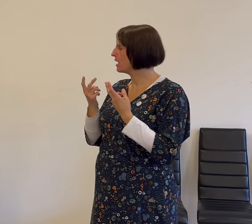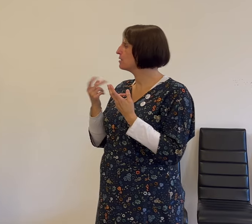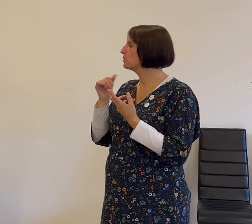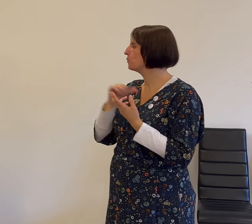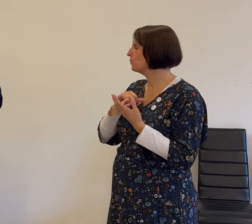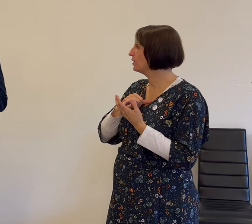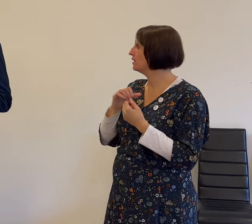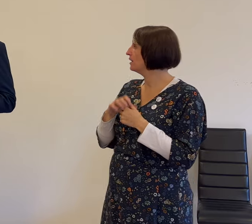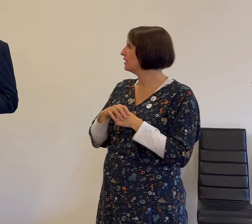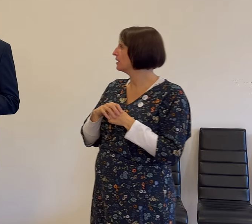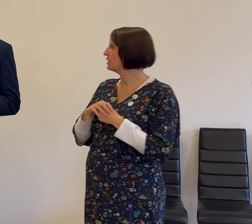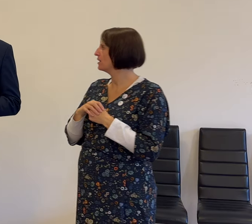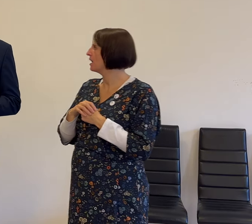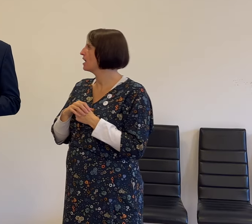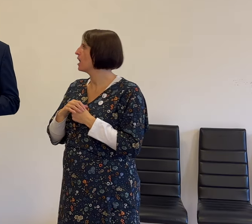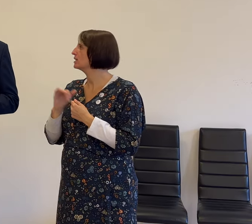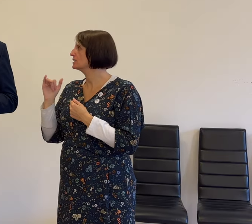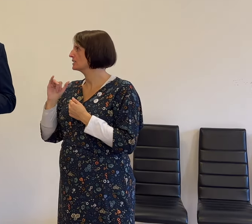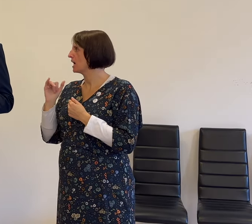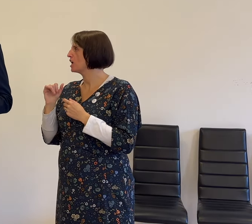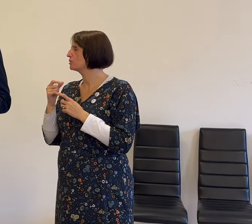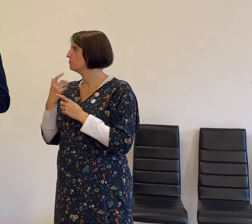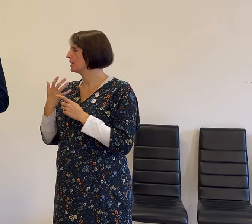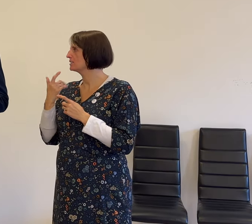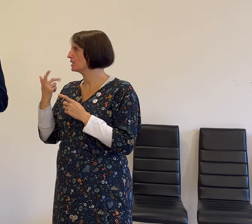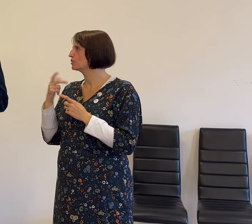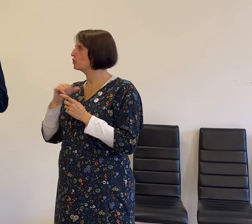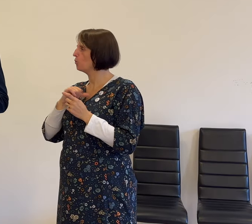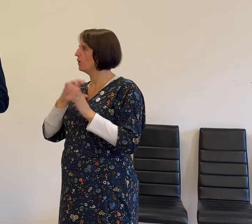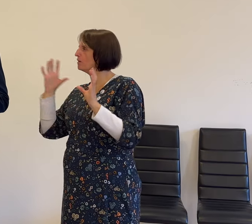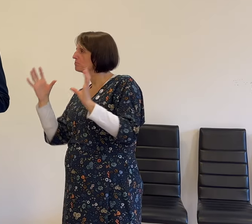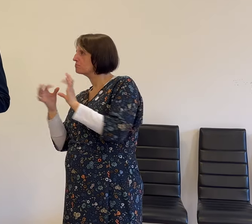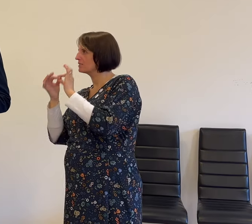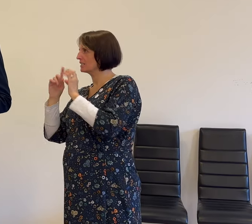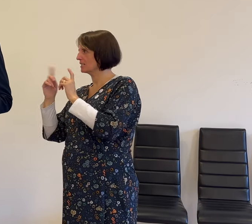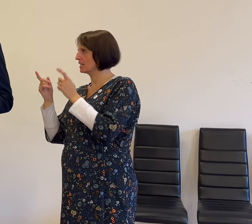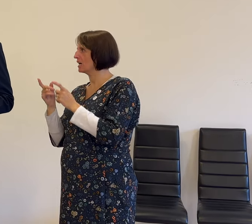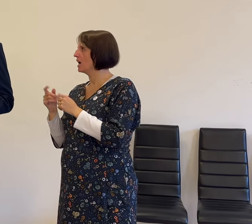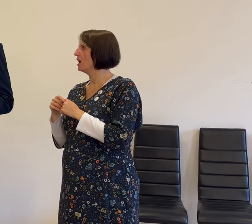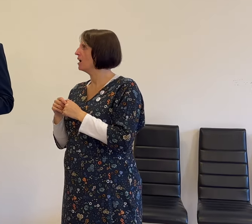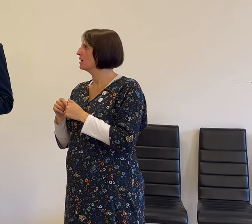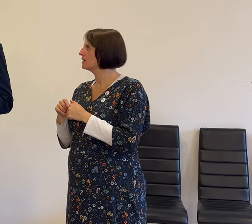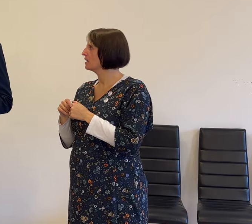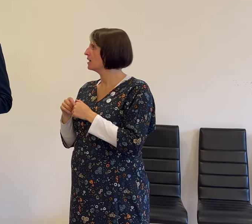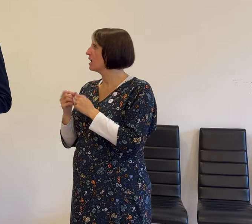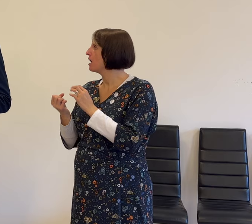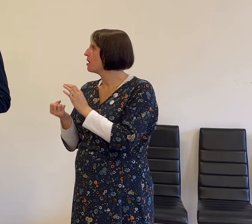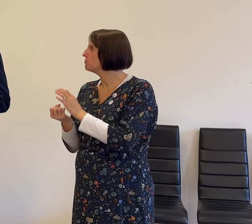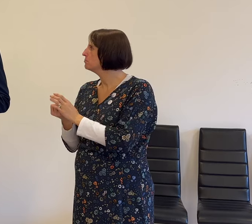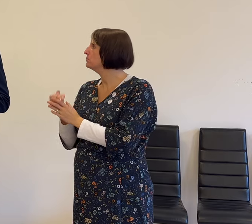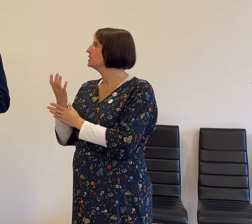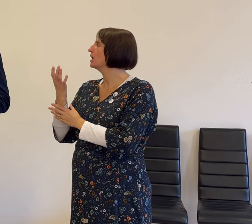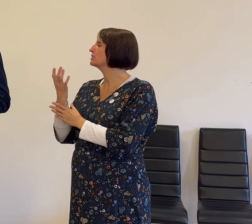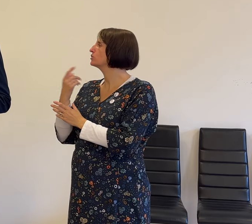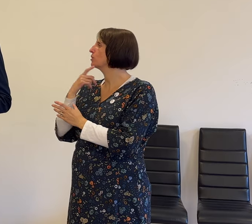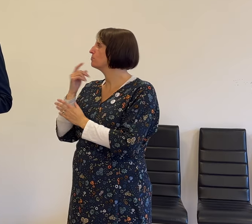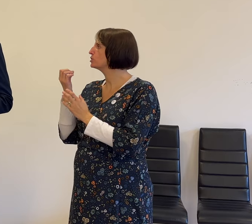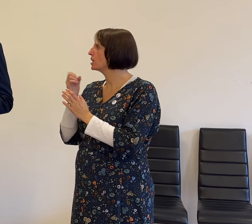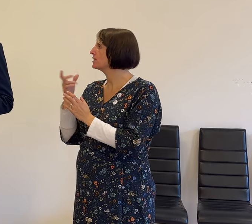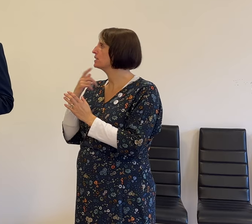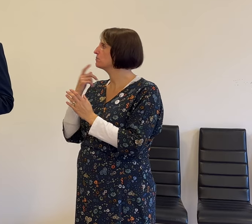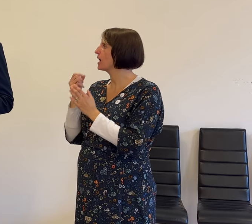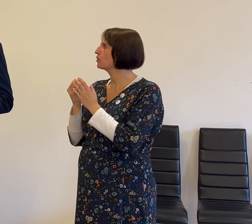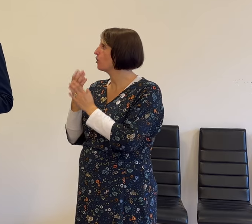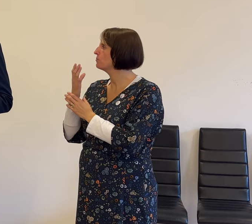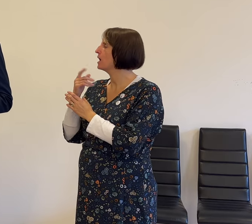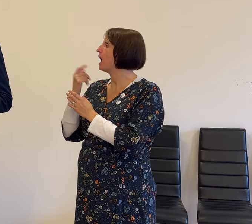zajímavá. U Izajáše 53.2 tady máme někoho dalšího. Vyrostl před ním jako proutek, jak oddenek z